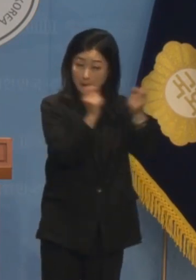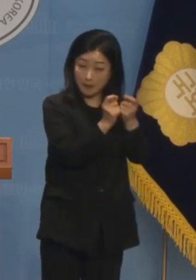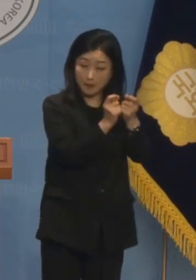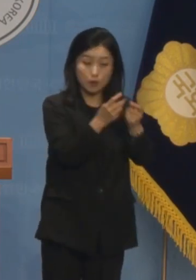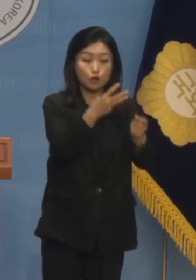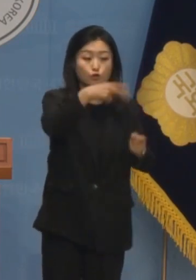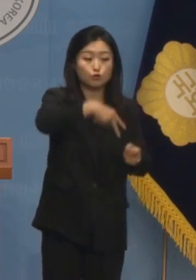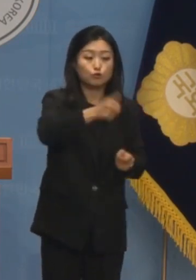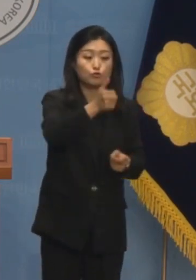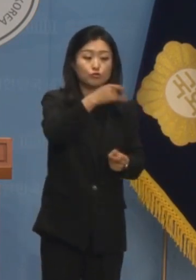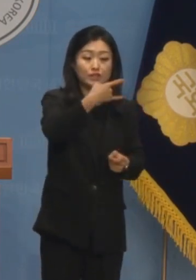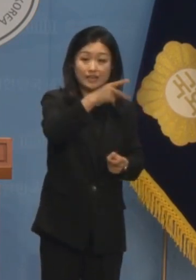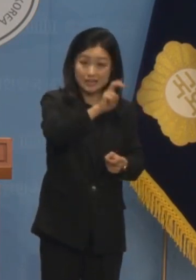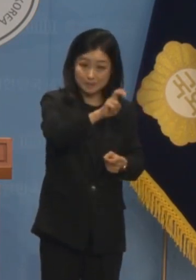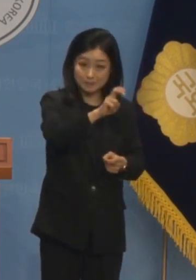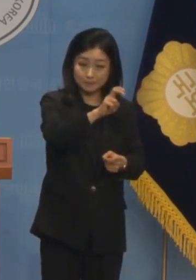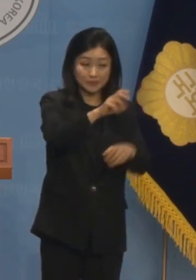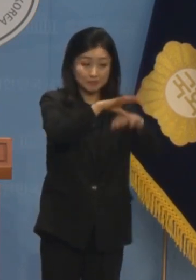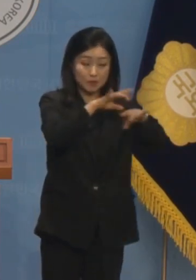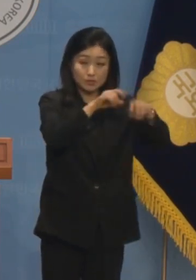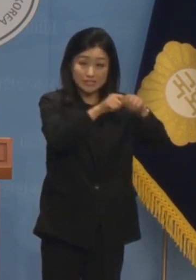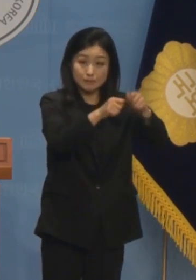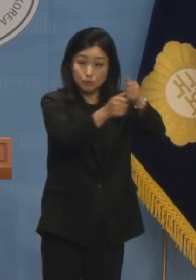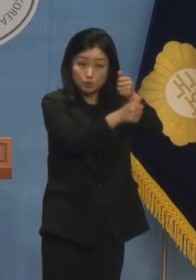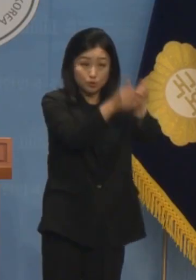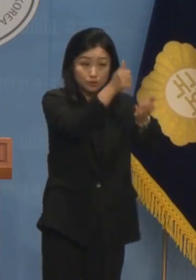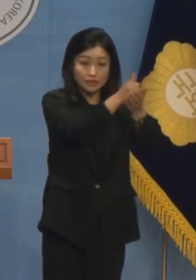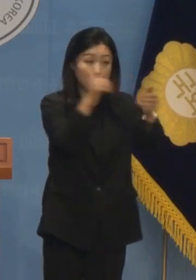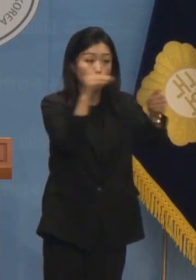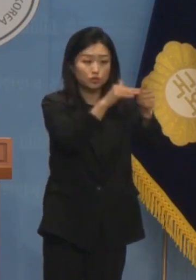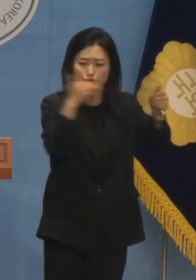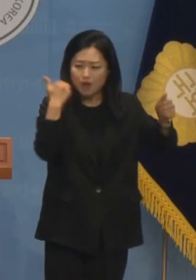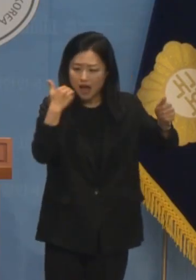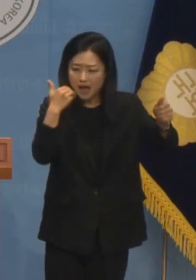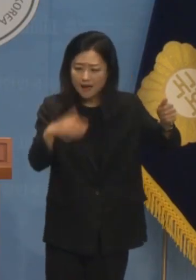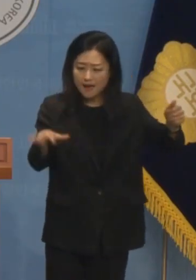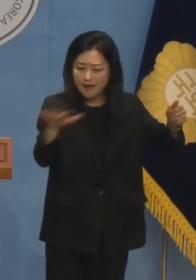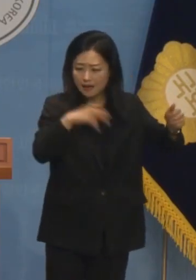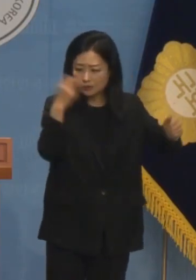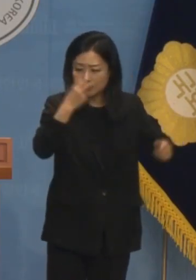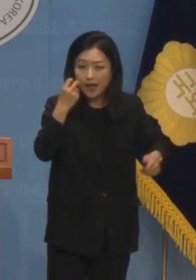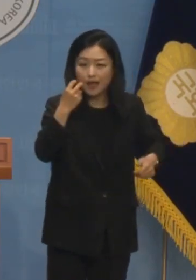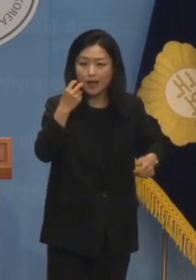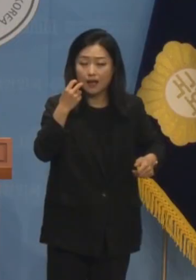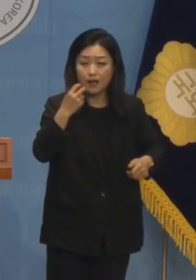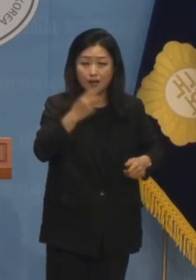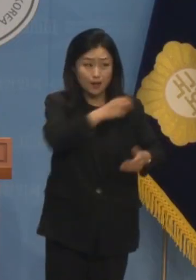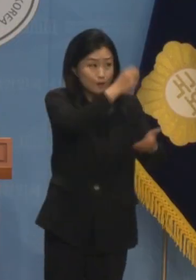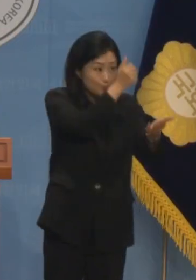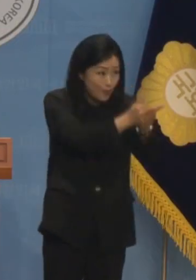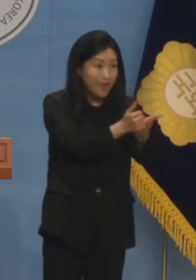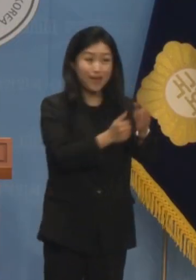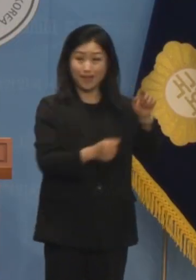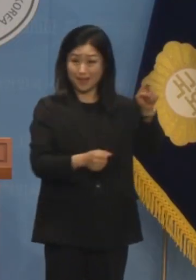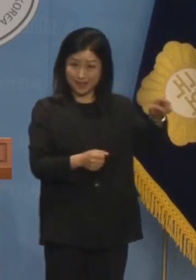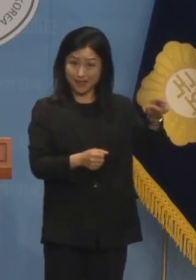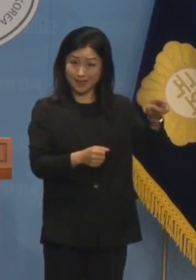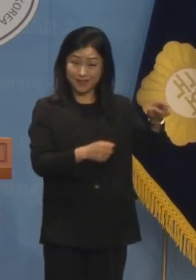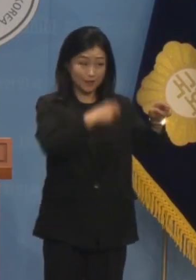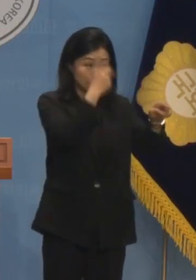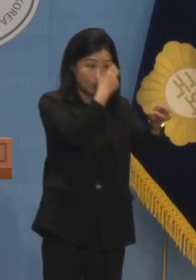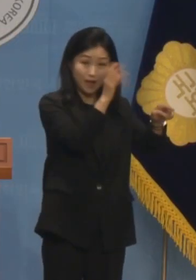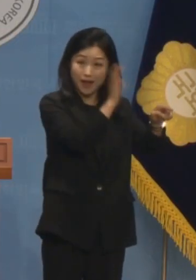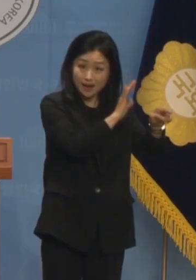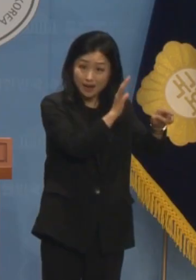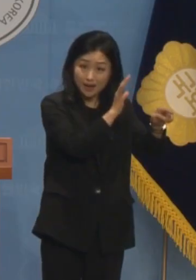류일임 방심위원장을 건드린 사람을 찾아내겠다는 겁니다. 범죄를 저지를 자를 적발해 처벌하지